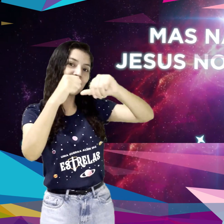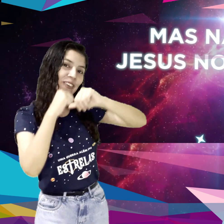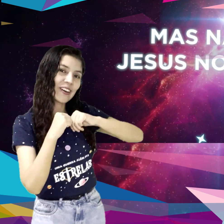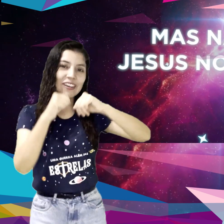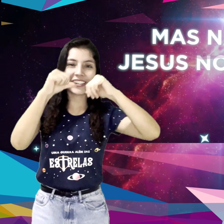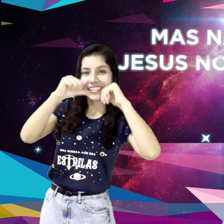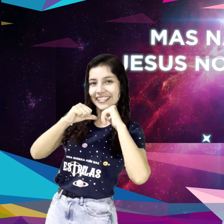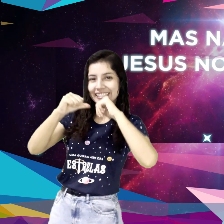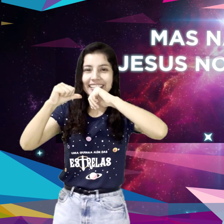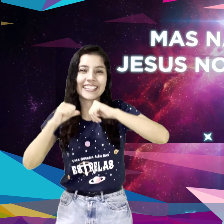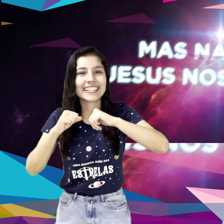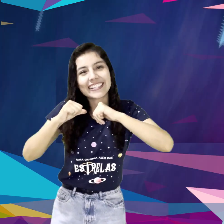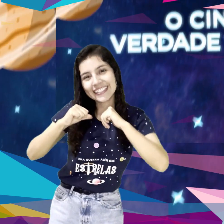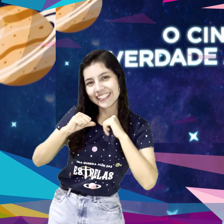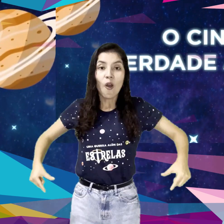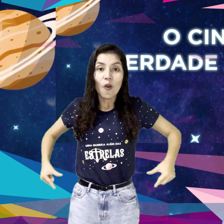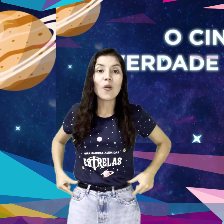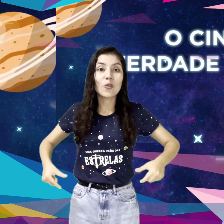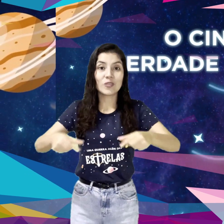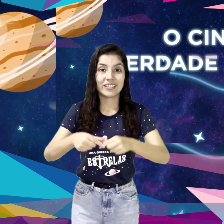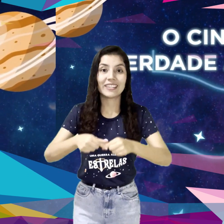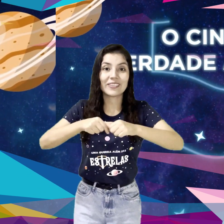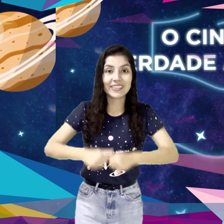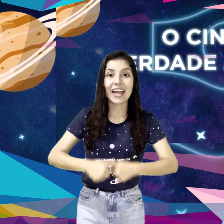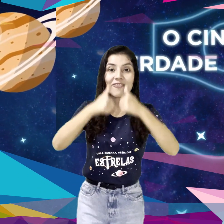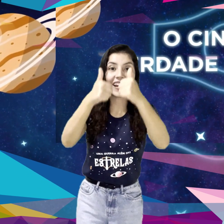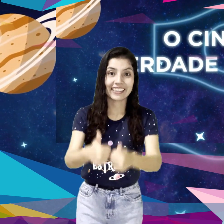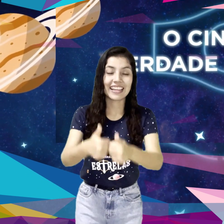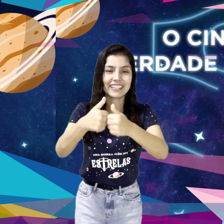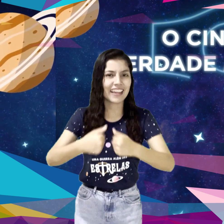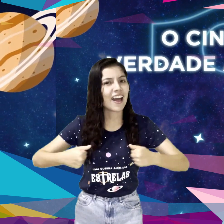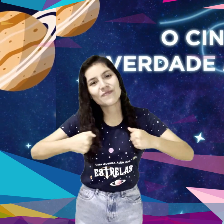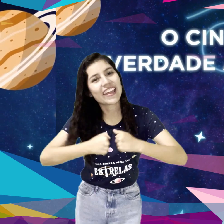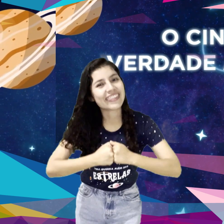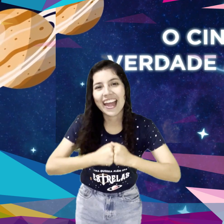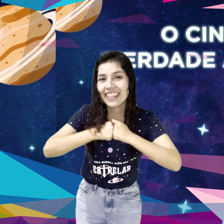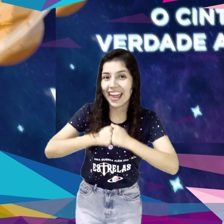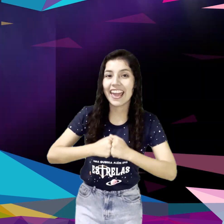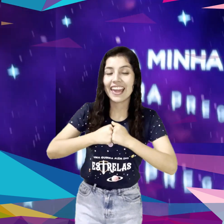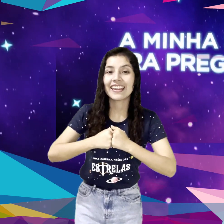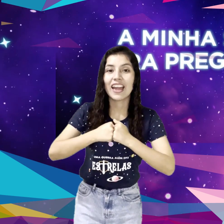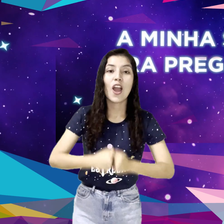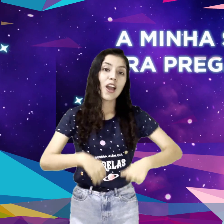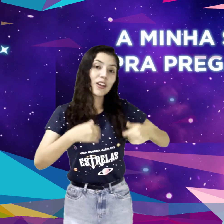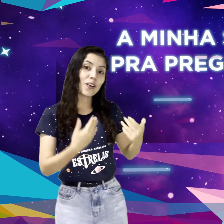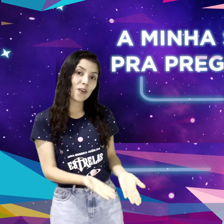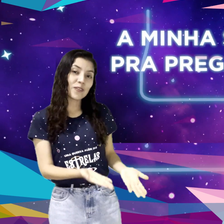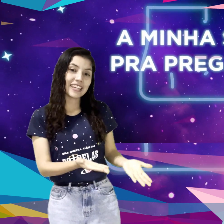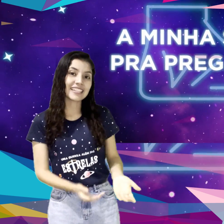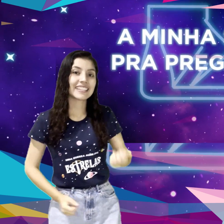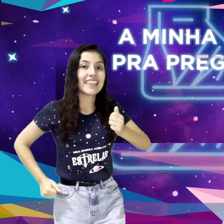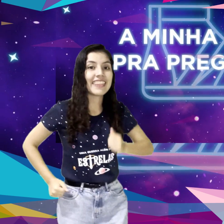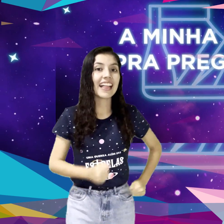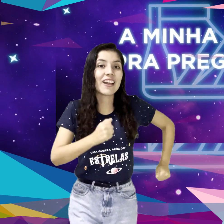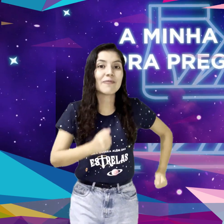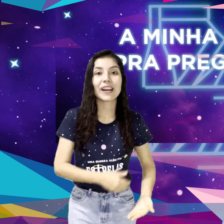nos salvou O cinto da verdade apertarei, a